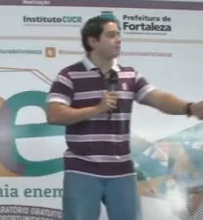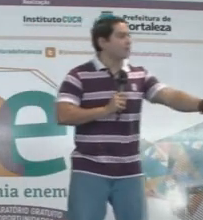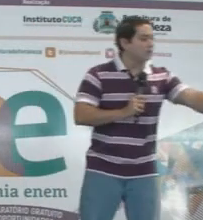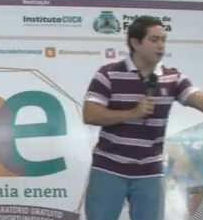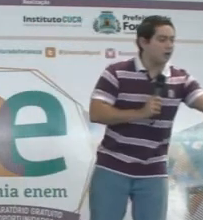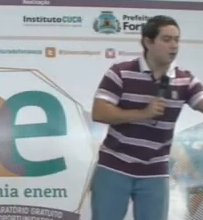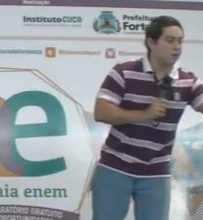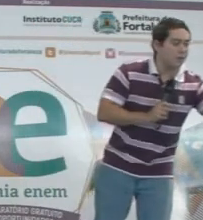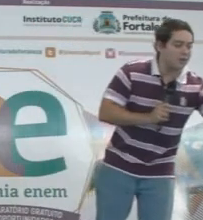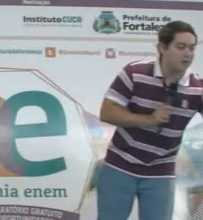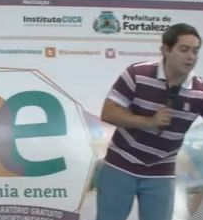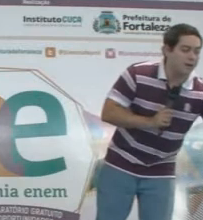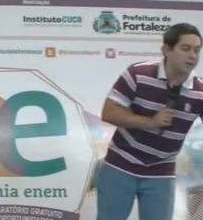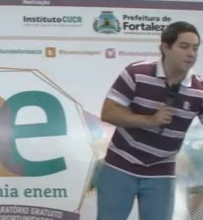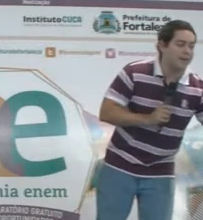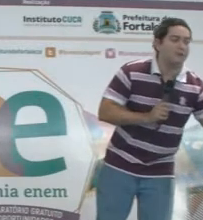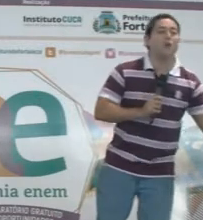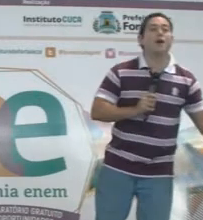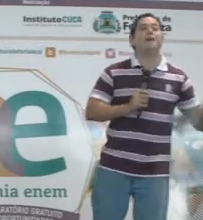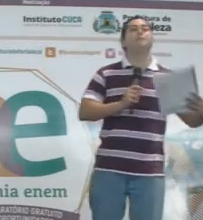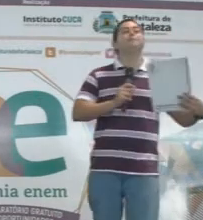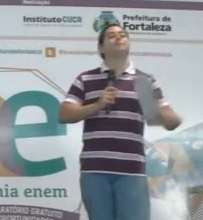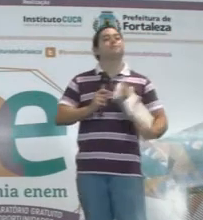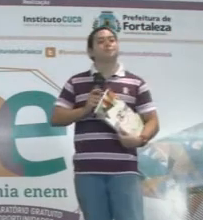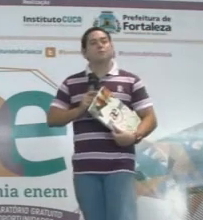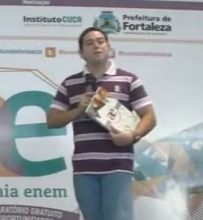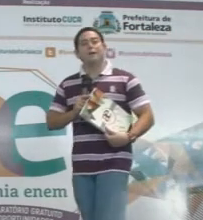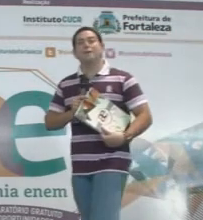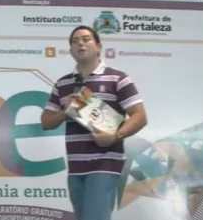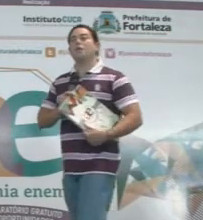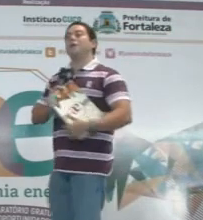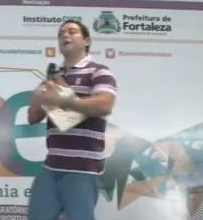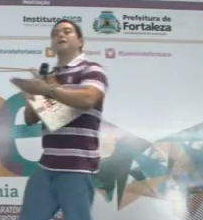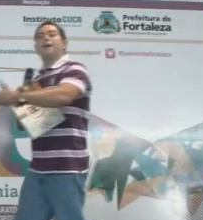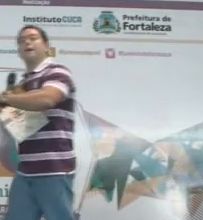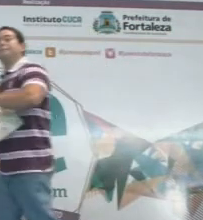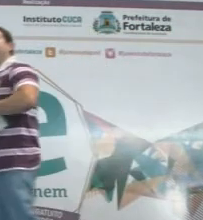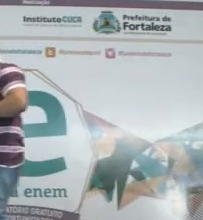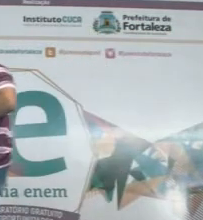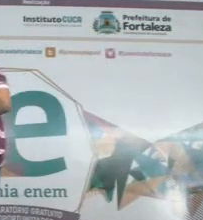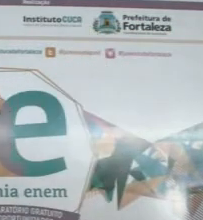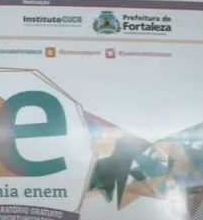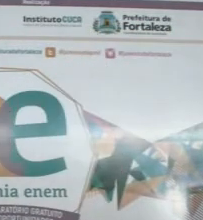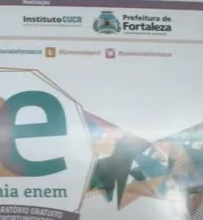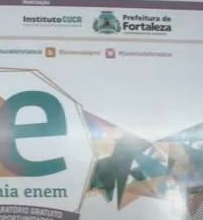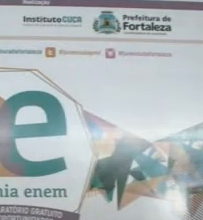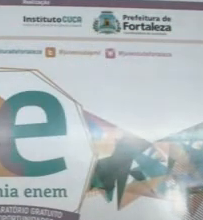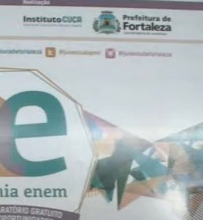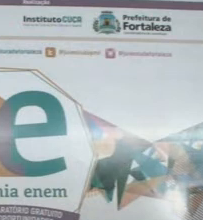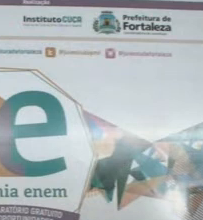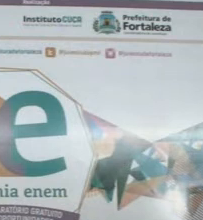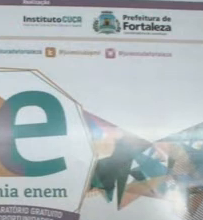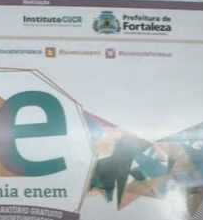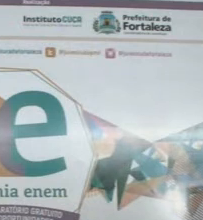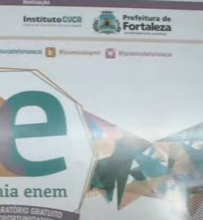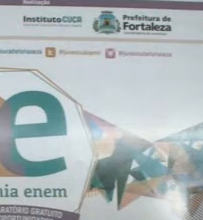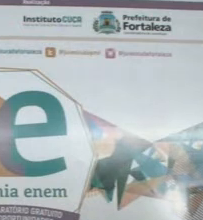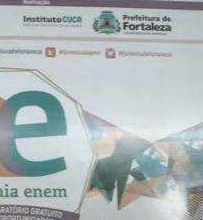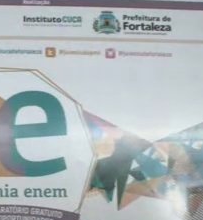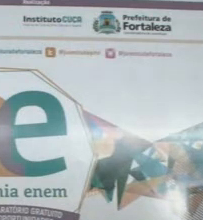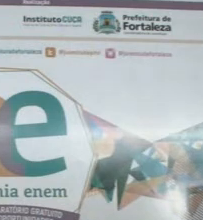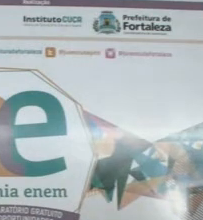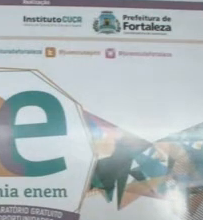professor? Não, o processo lá também matou o rei. Mataram o rei da Inglaterra, tá? Na primeira